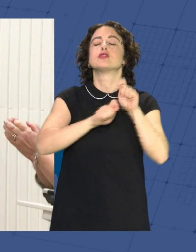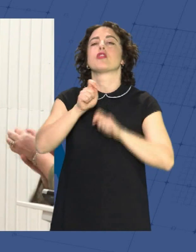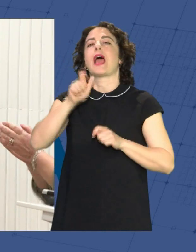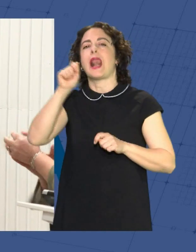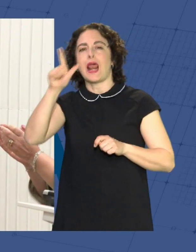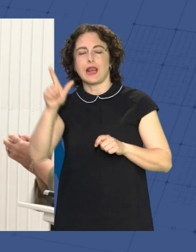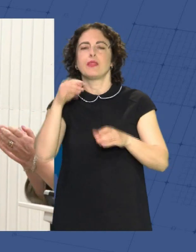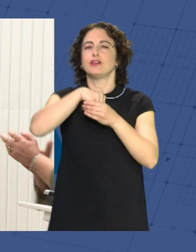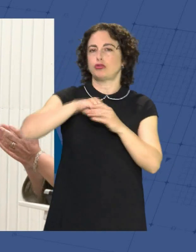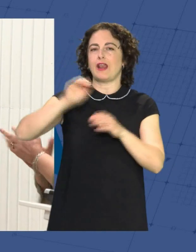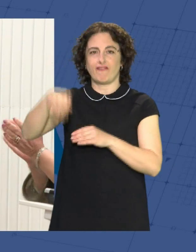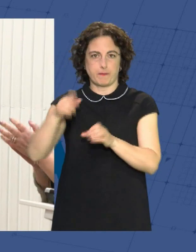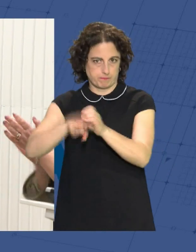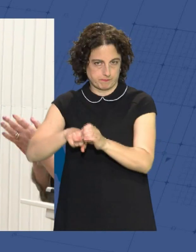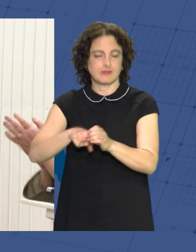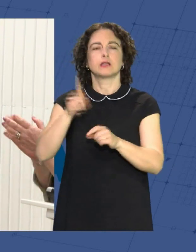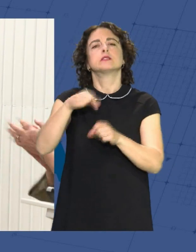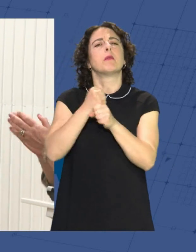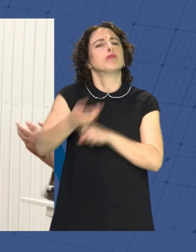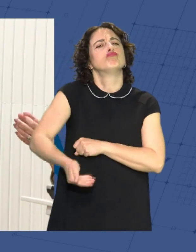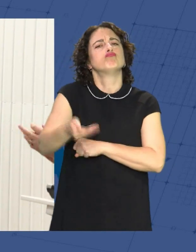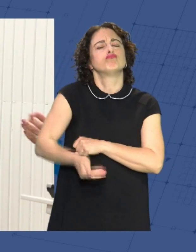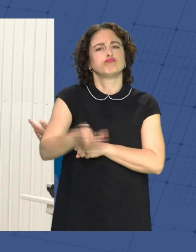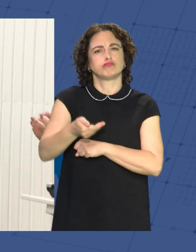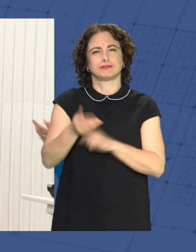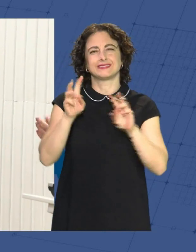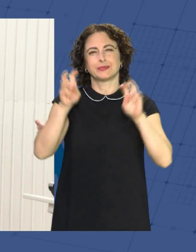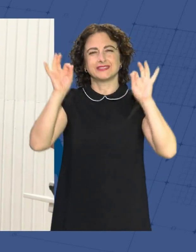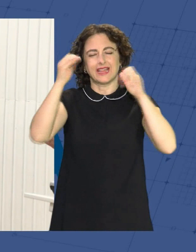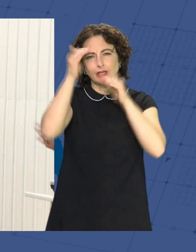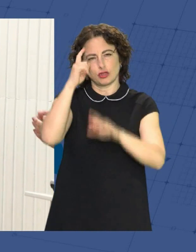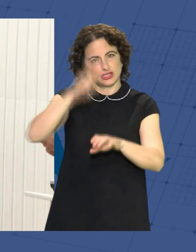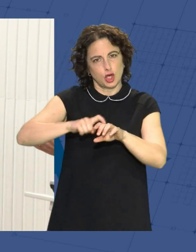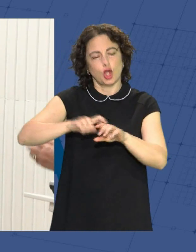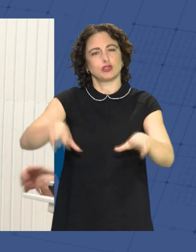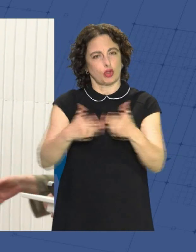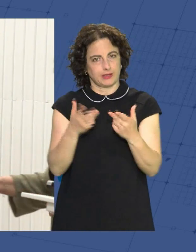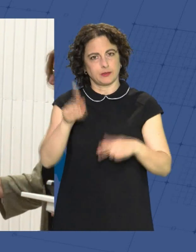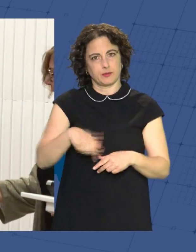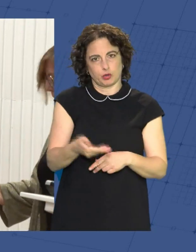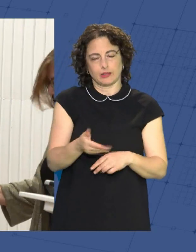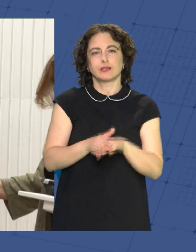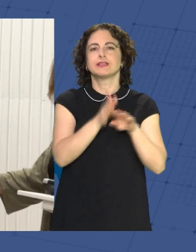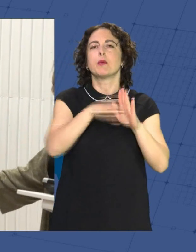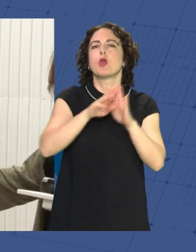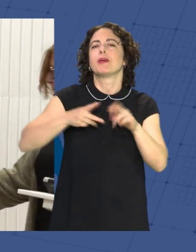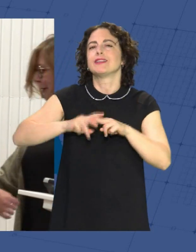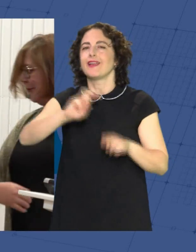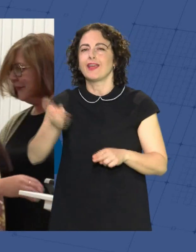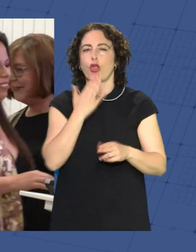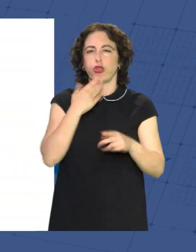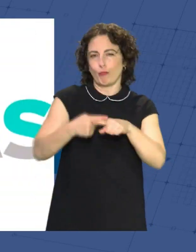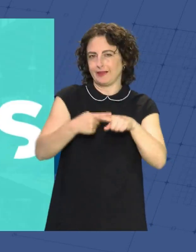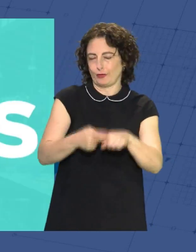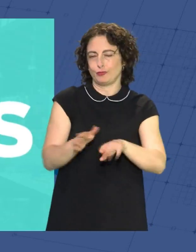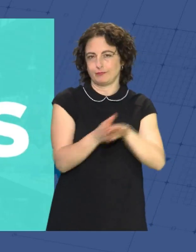que está integrada en la FAM, realiza además un trabajo muy importante en materia de atención psicológica y social, además de un programa de talleres y ocio compartido.